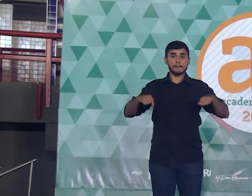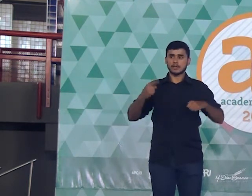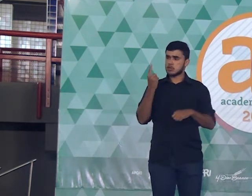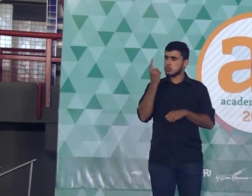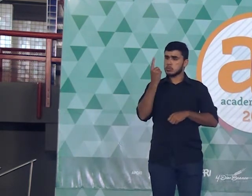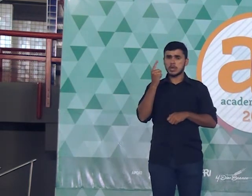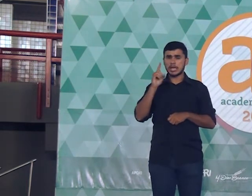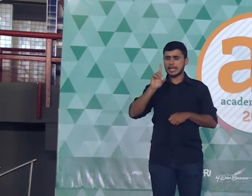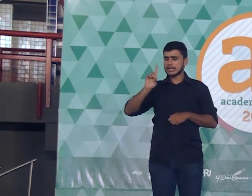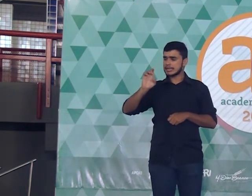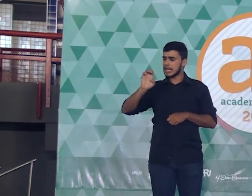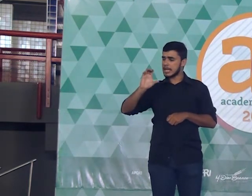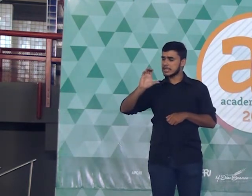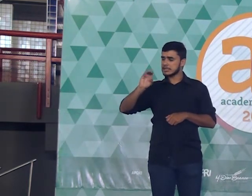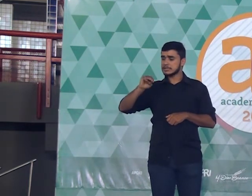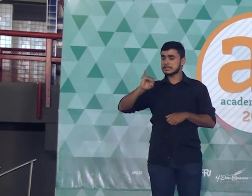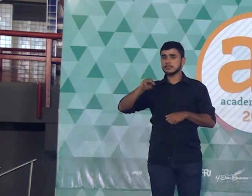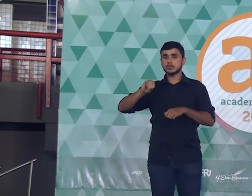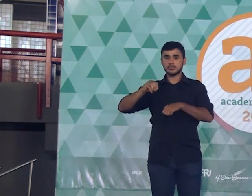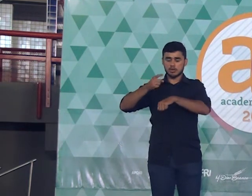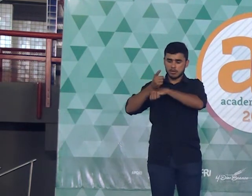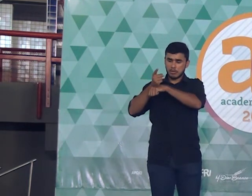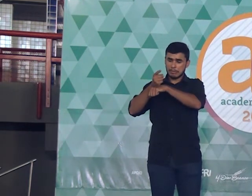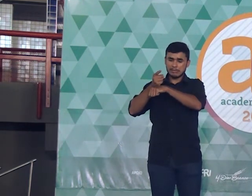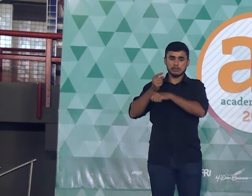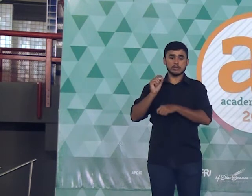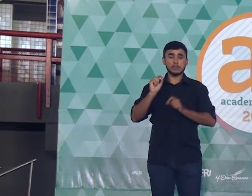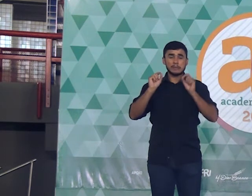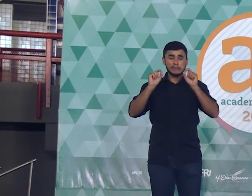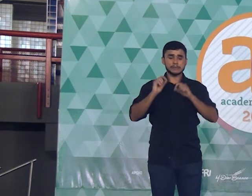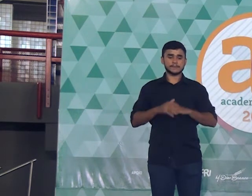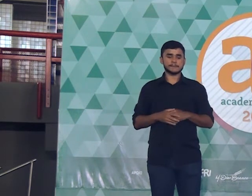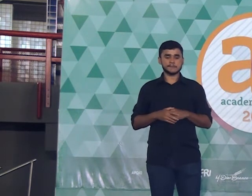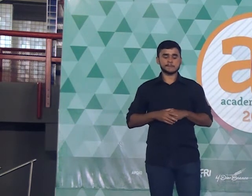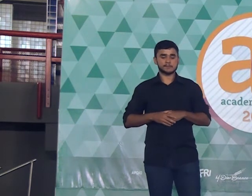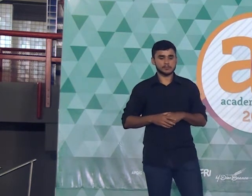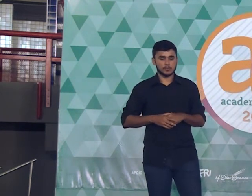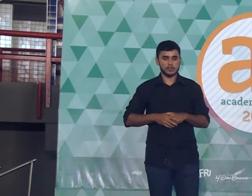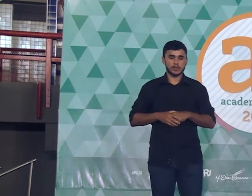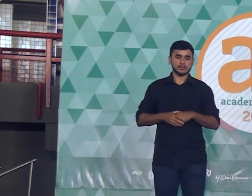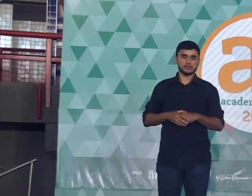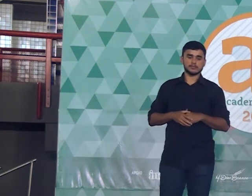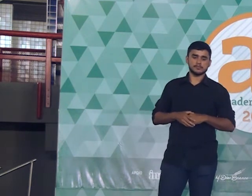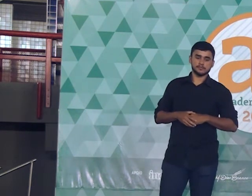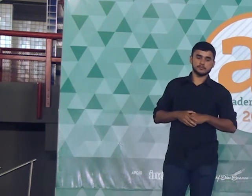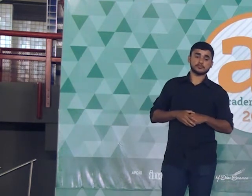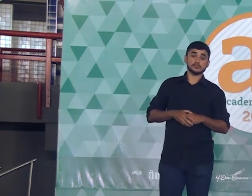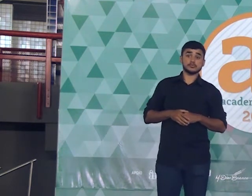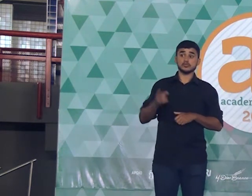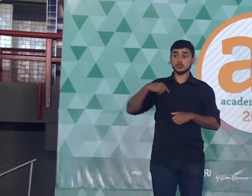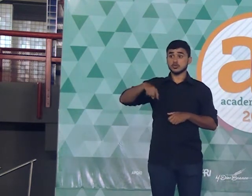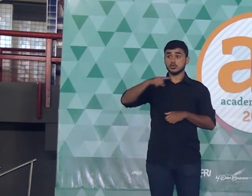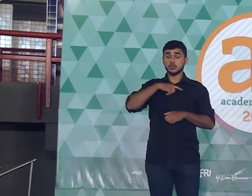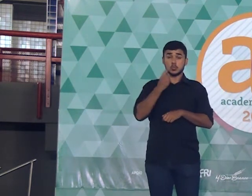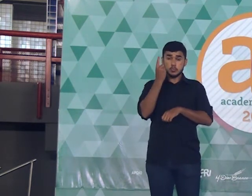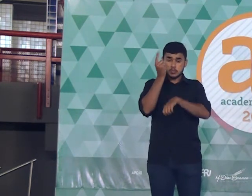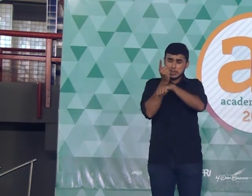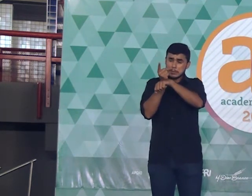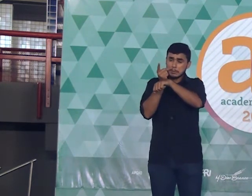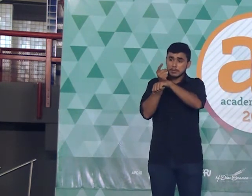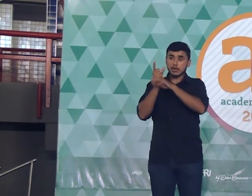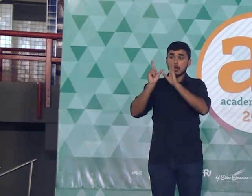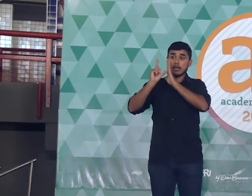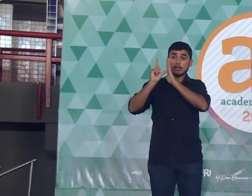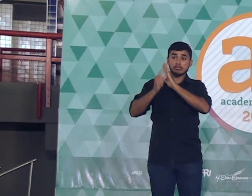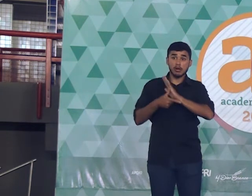1/10 de segundo. O que é que está acontecendo aqui com a gente? Nós estamos com esse 1/10 de segundo exatamente